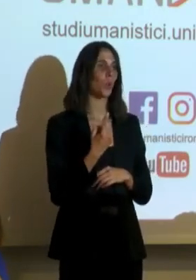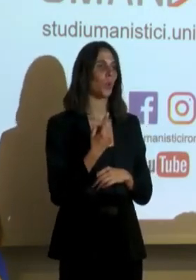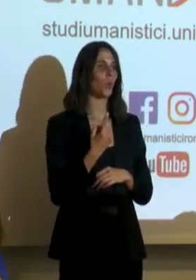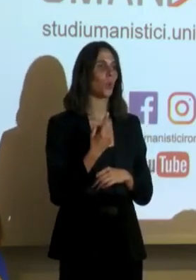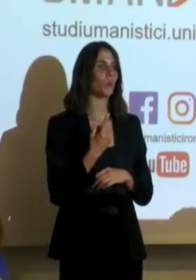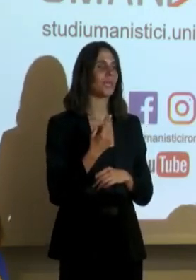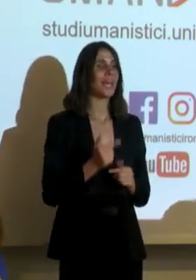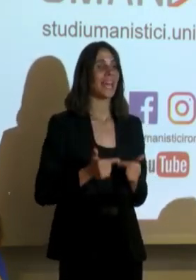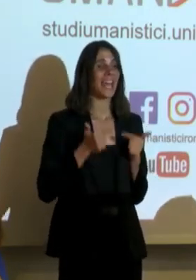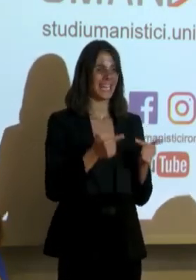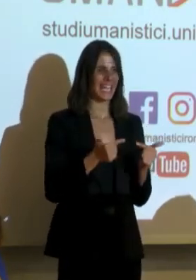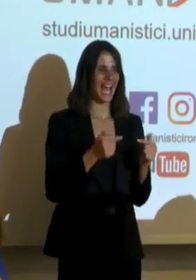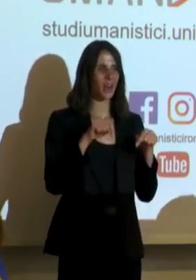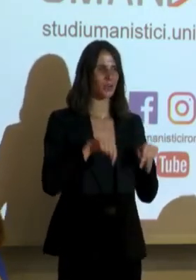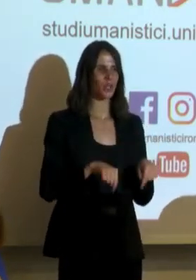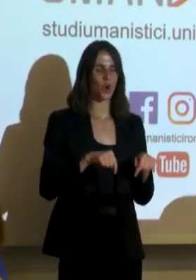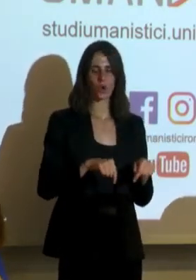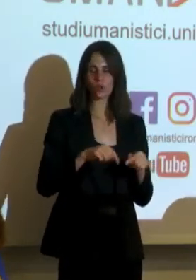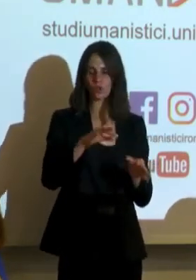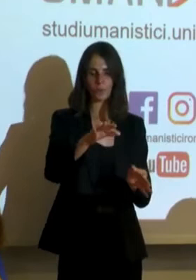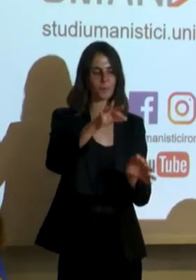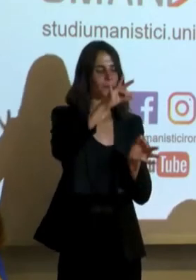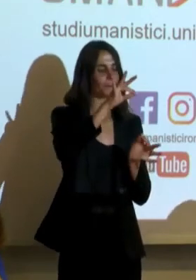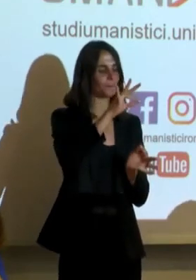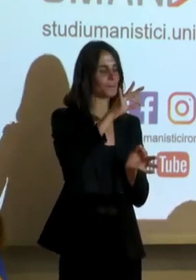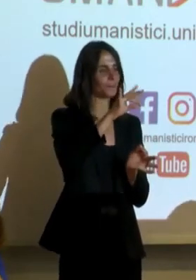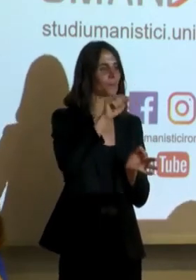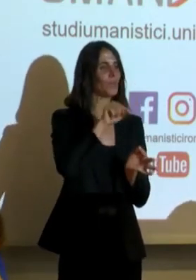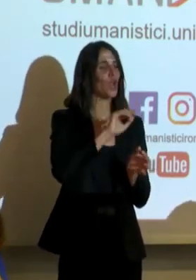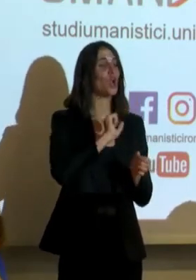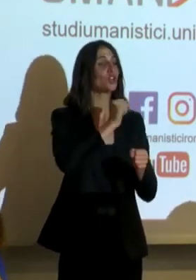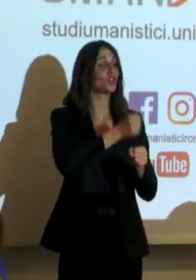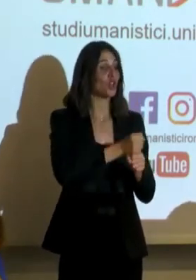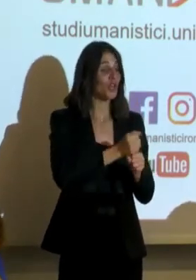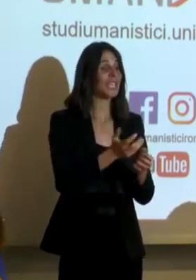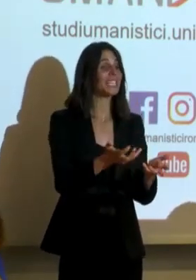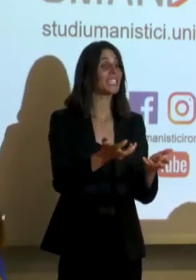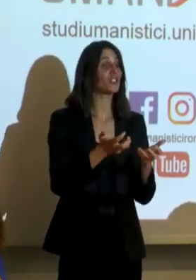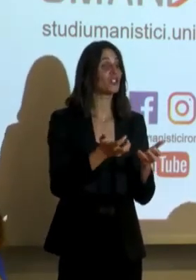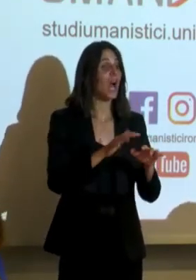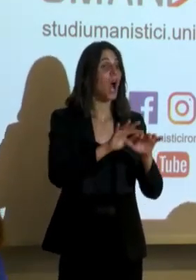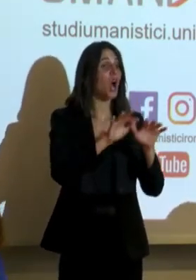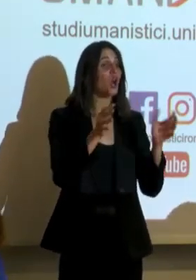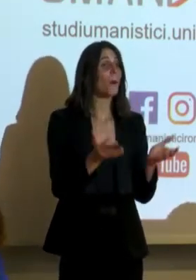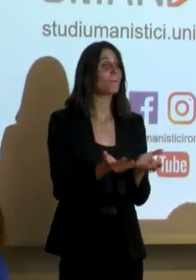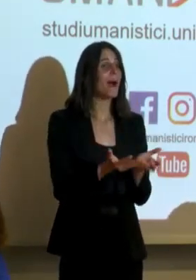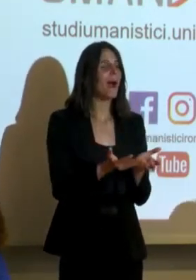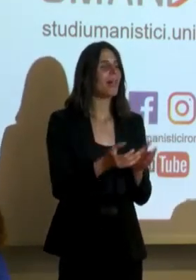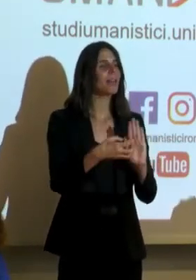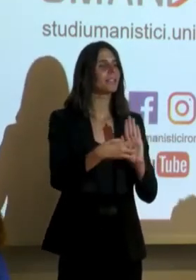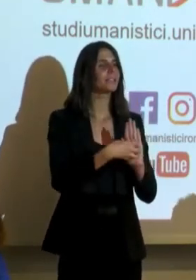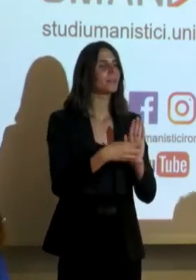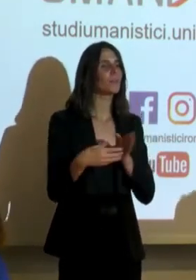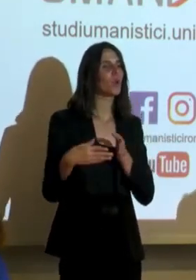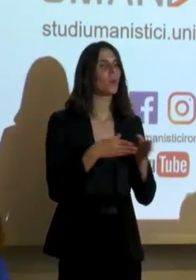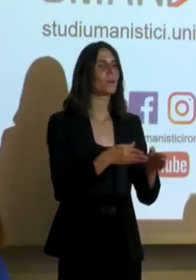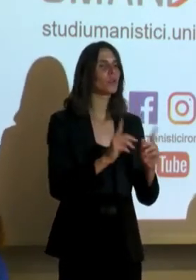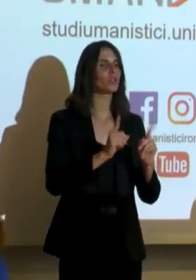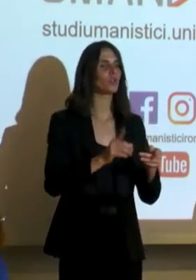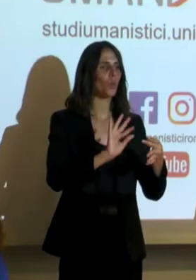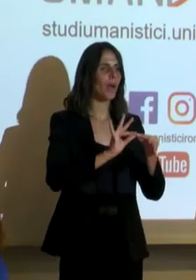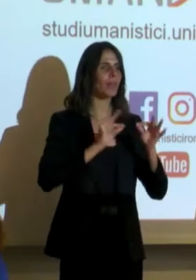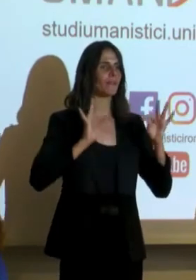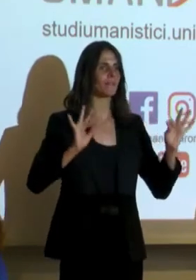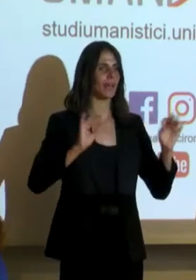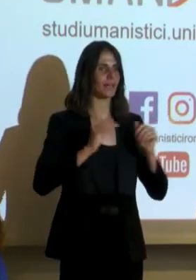sotto storia, territorio e società globale viene riportato un po' come simbolo di questo percorso una frase che vi leggo: è